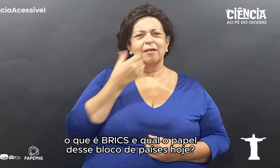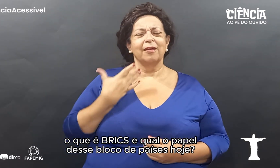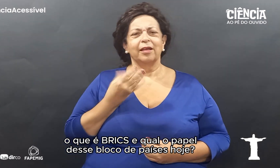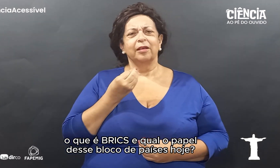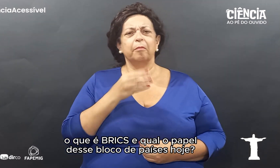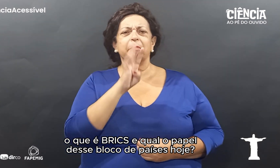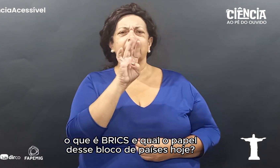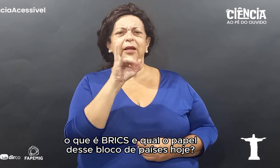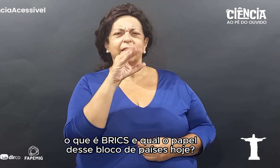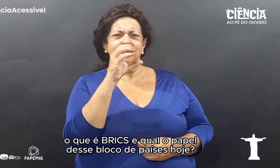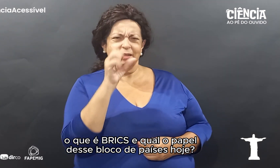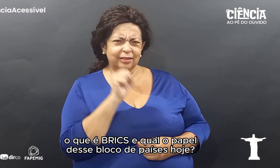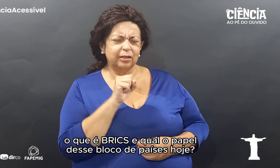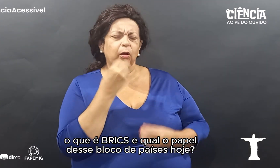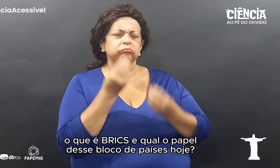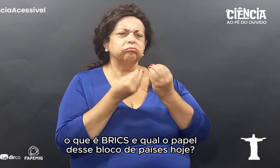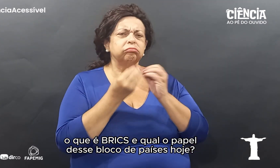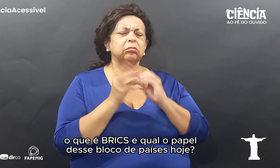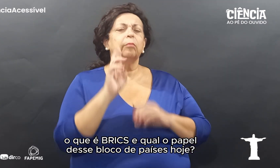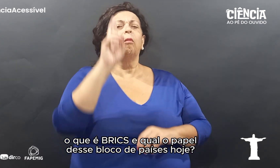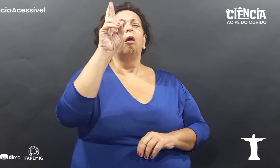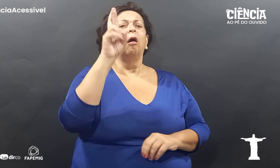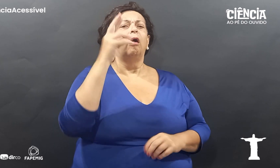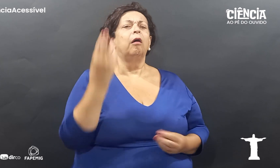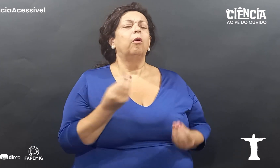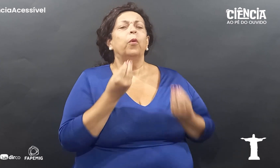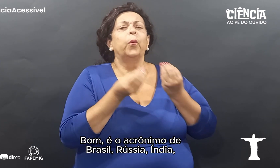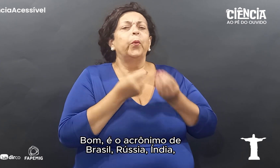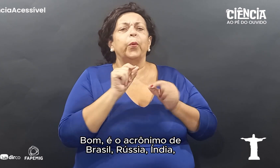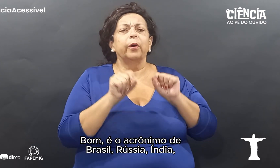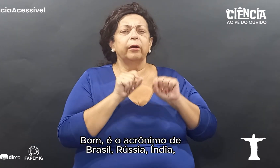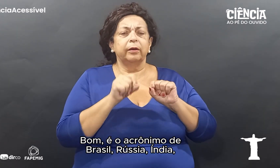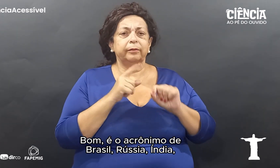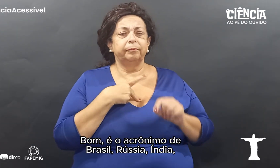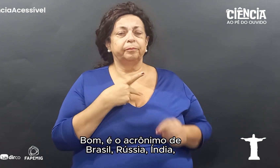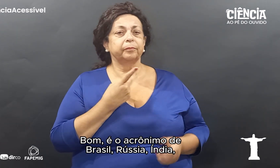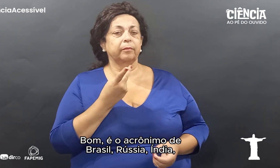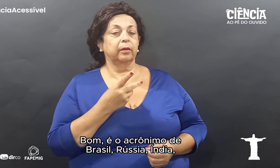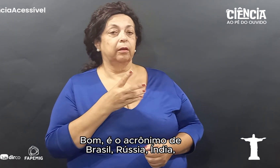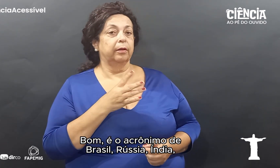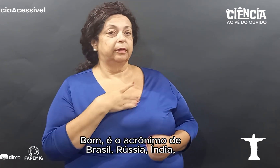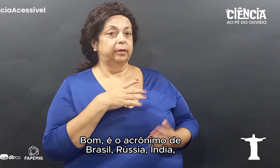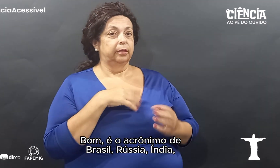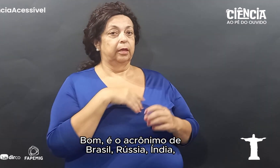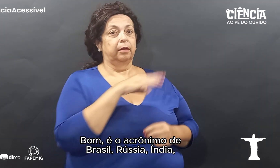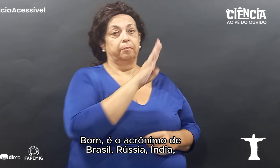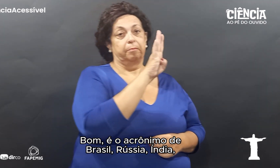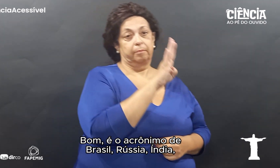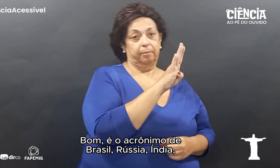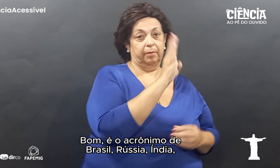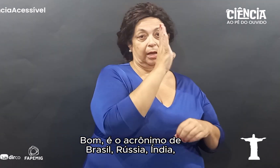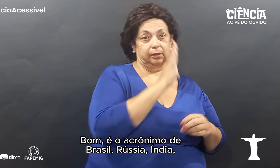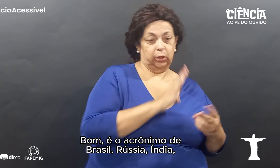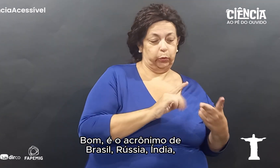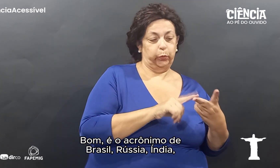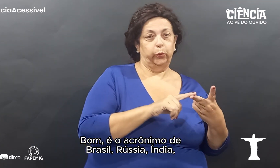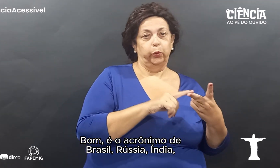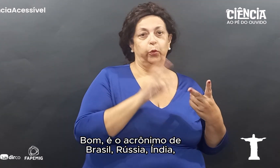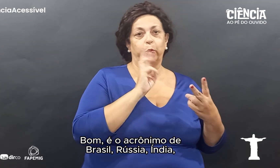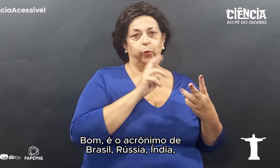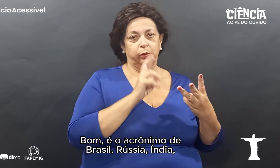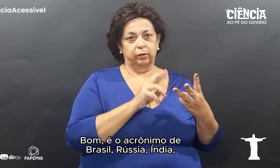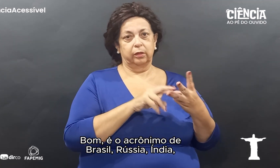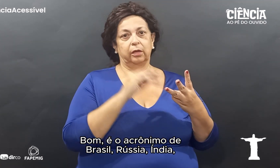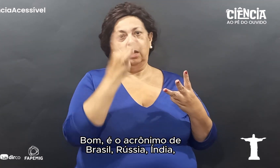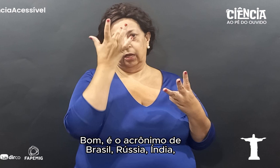qual o papel desse bloco de países hoje? Bom, foi o acrônimo, né, de Brasil,